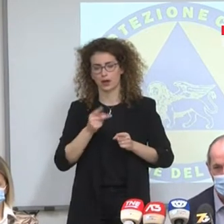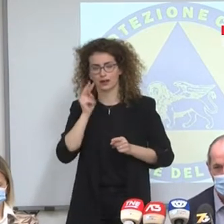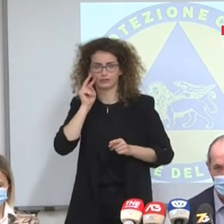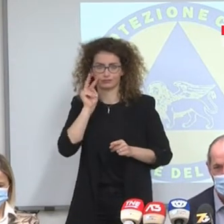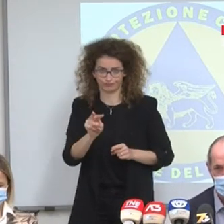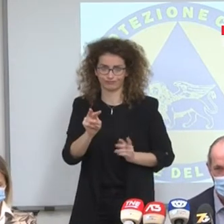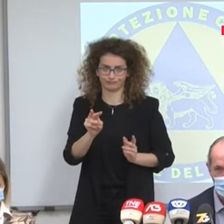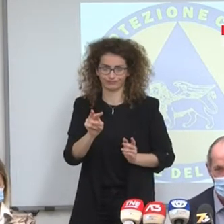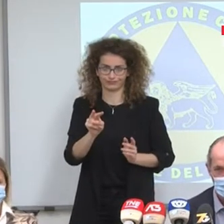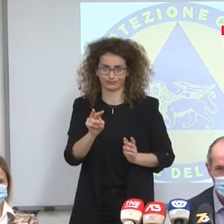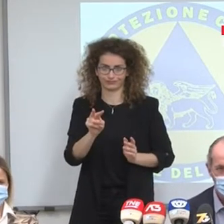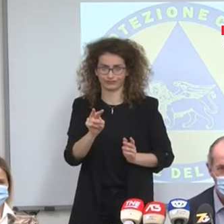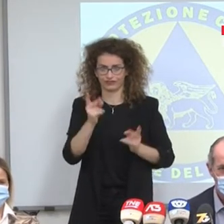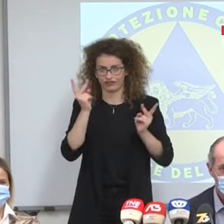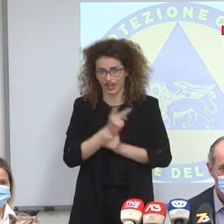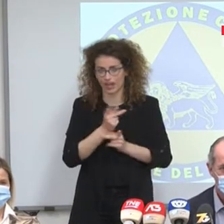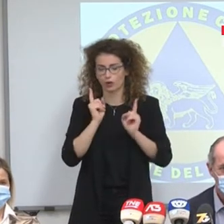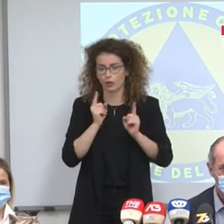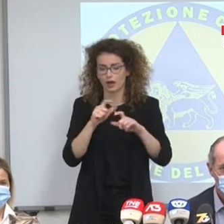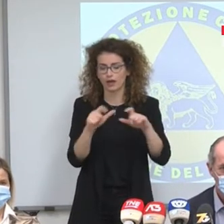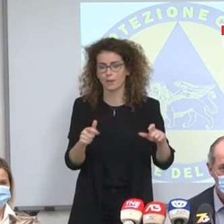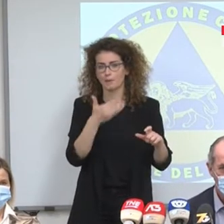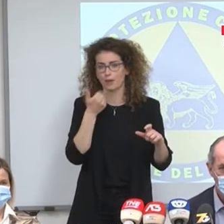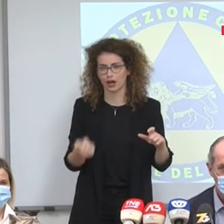vederlo, è che mancano i vaccini.